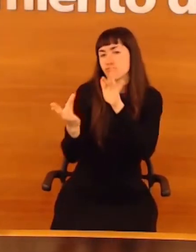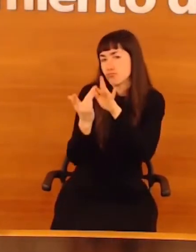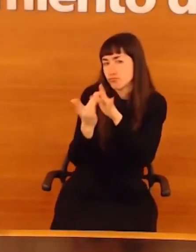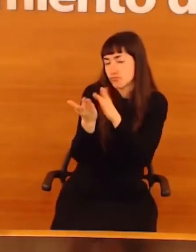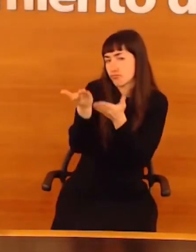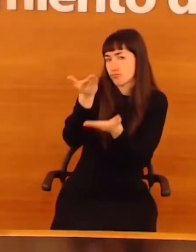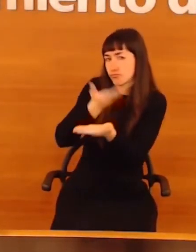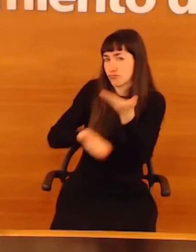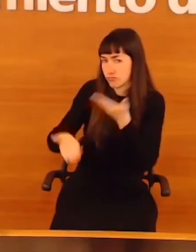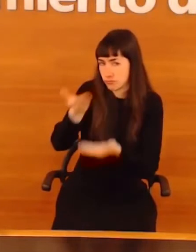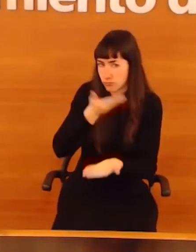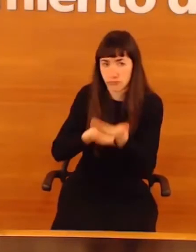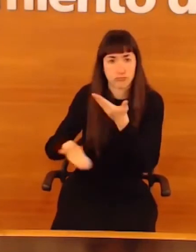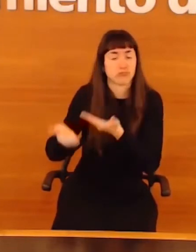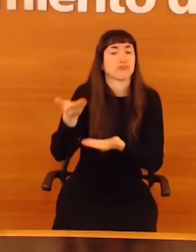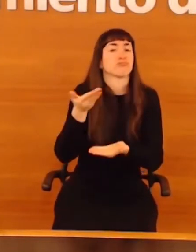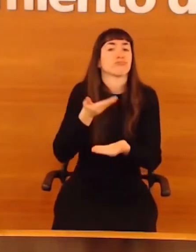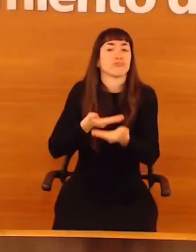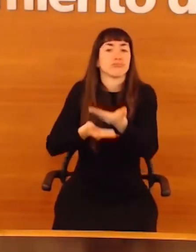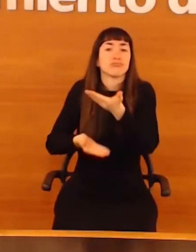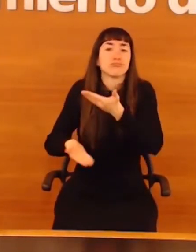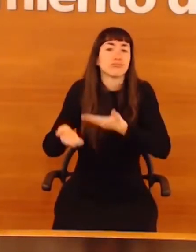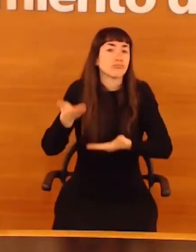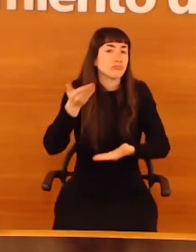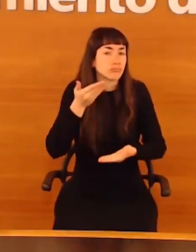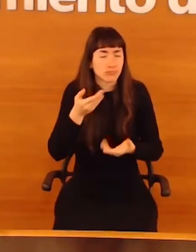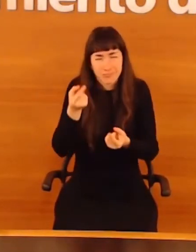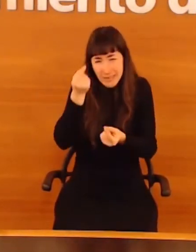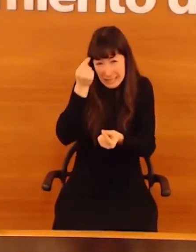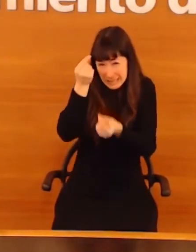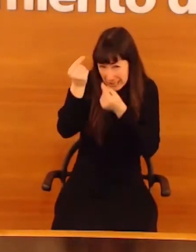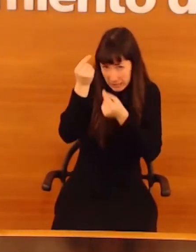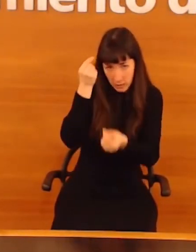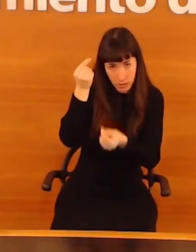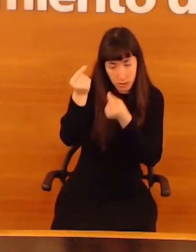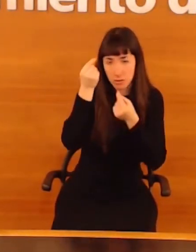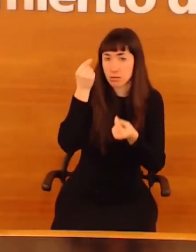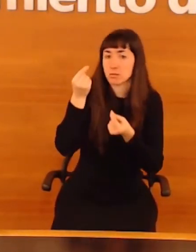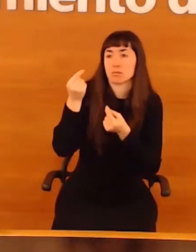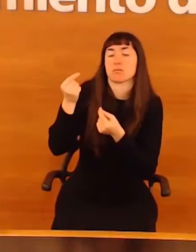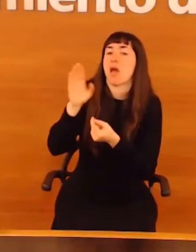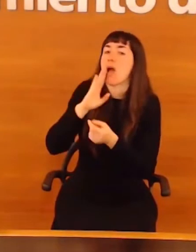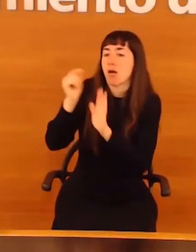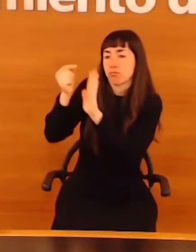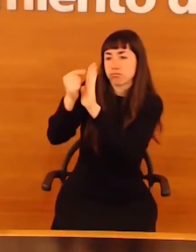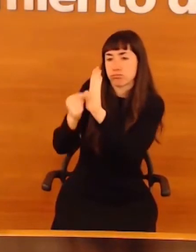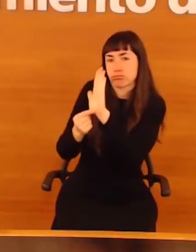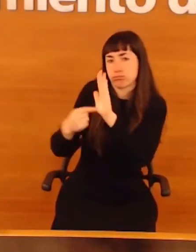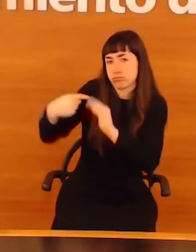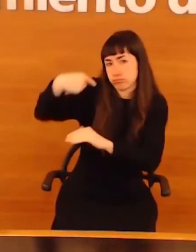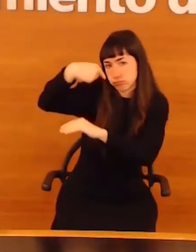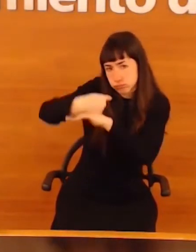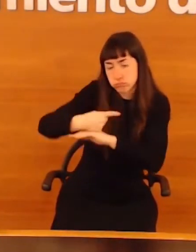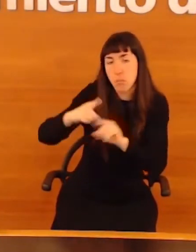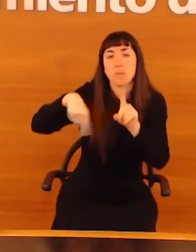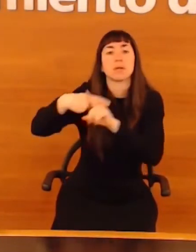relación constante y exhaustiva con las directrices que emanan no solo del Gobierno de La Rioja,